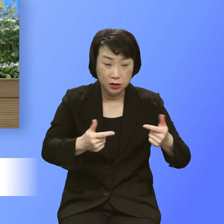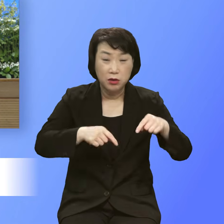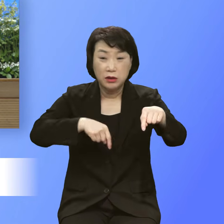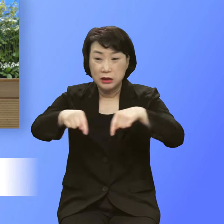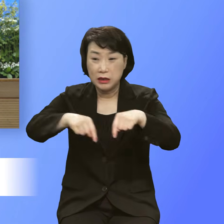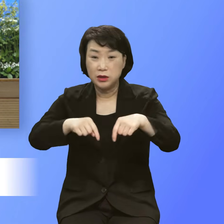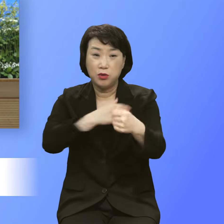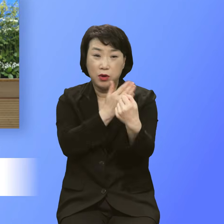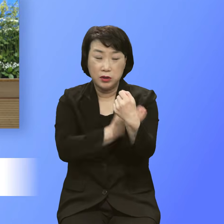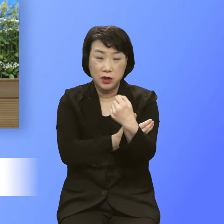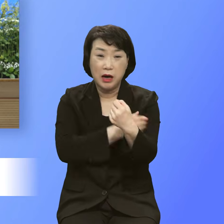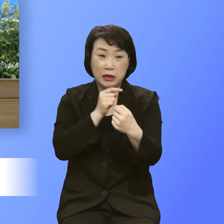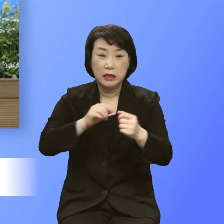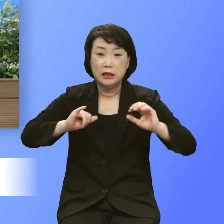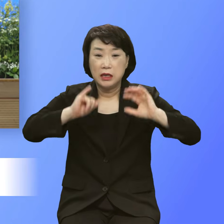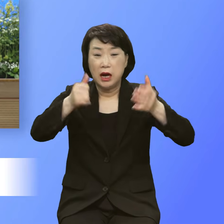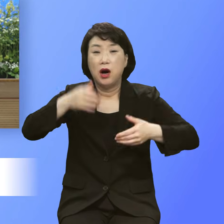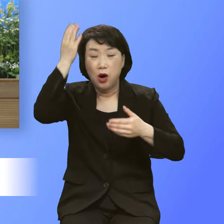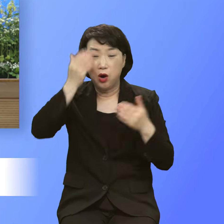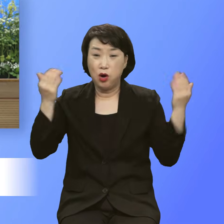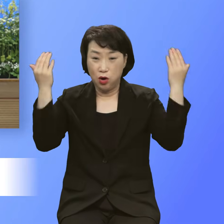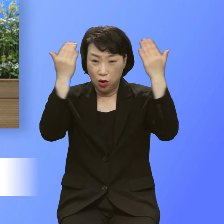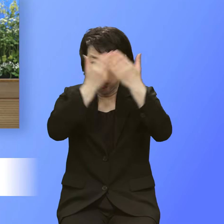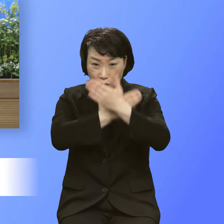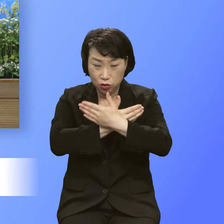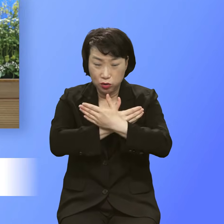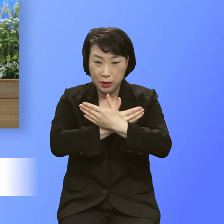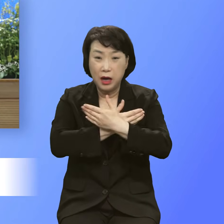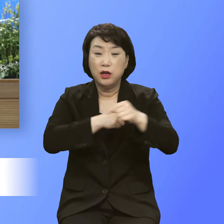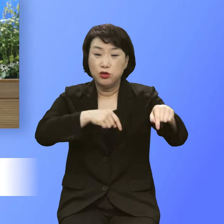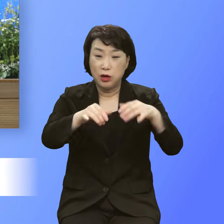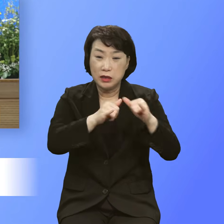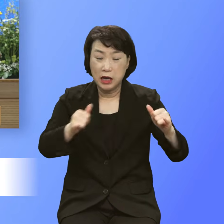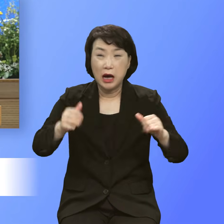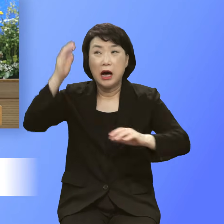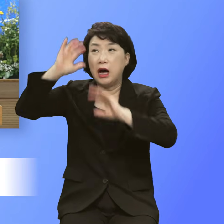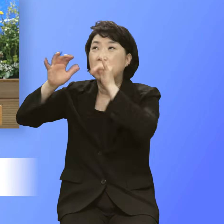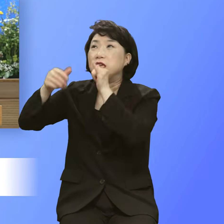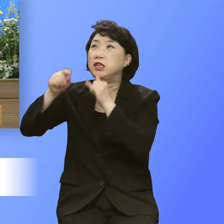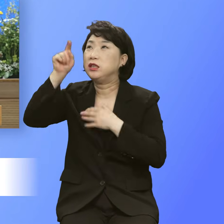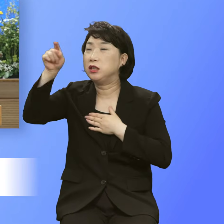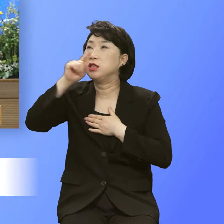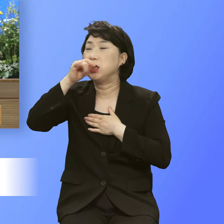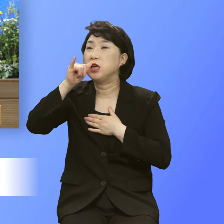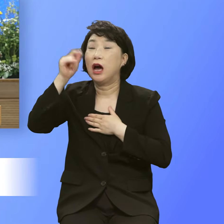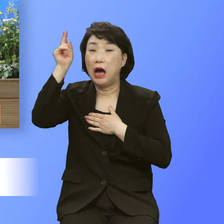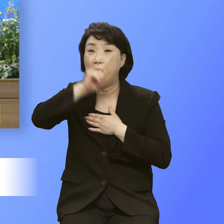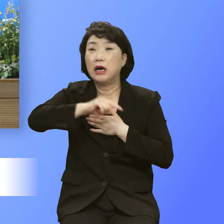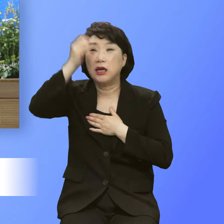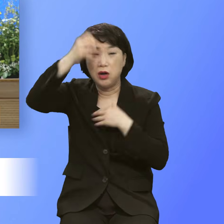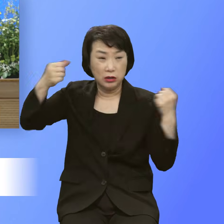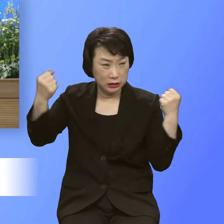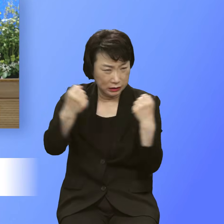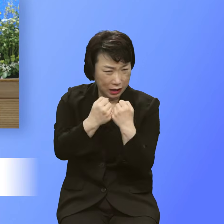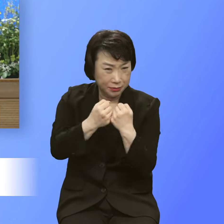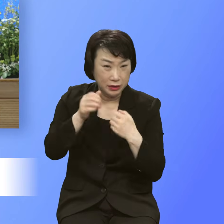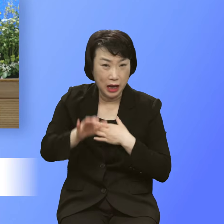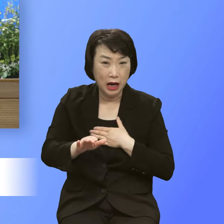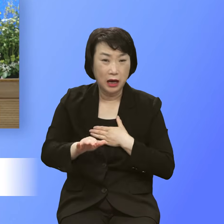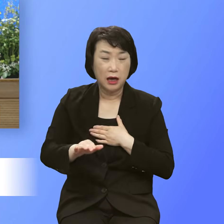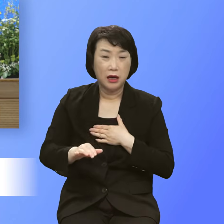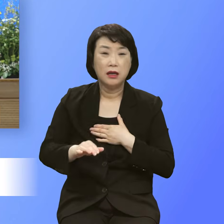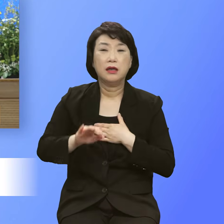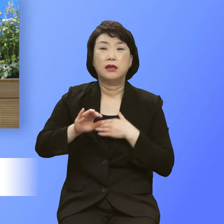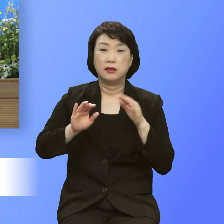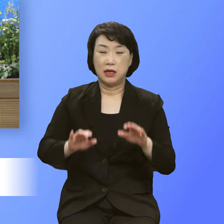아니요 공중의 정사와 권세와 이 세상 어둠의 주관자들과 하늘에 있는 악의 영들과의 대합니다.